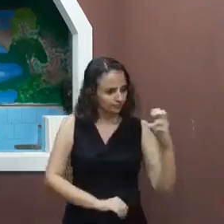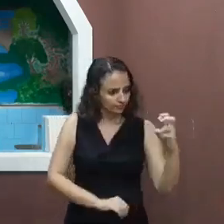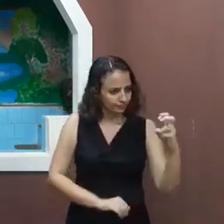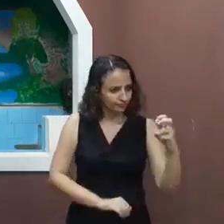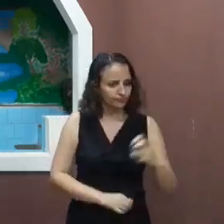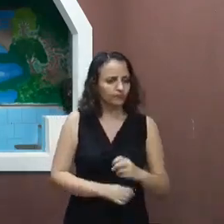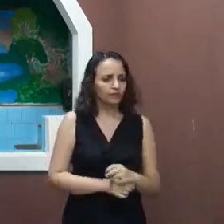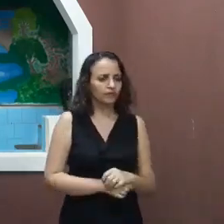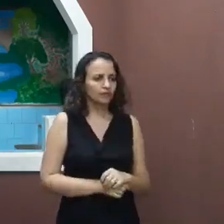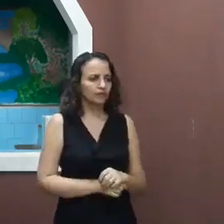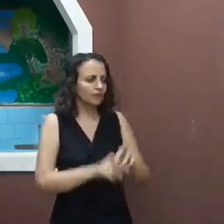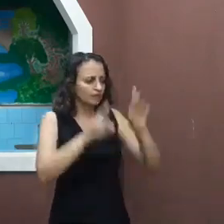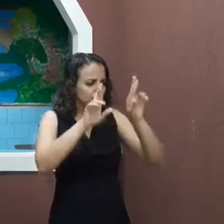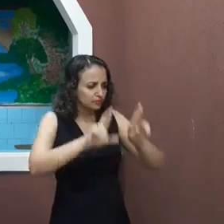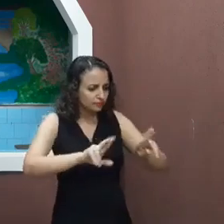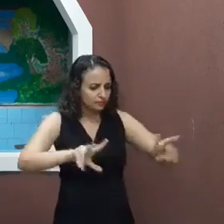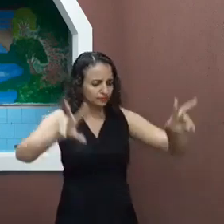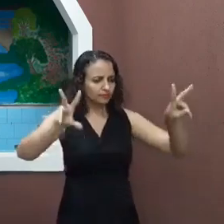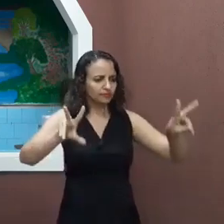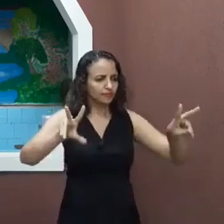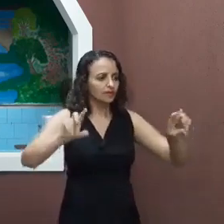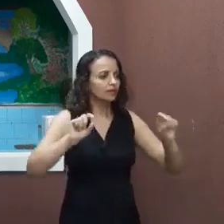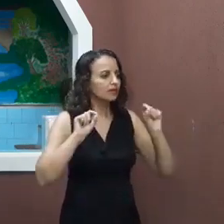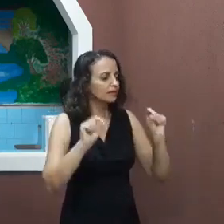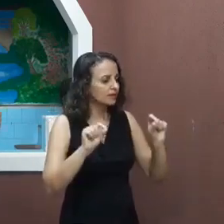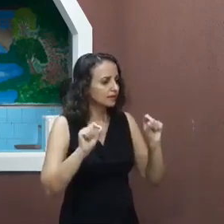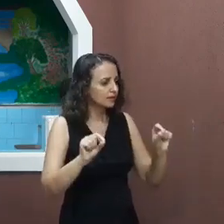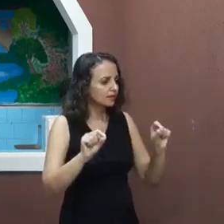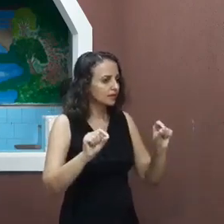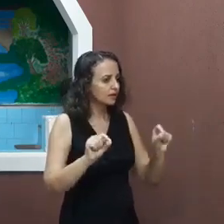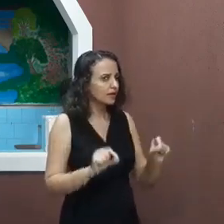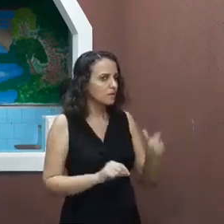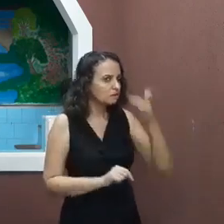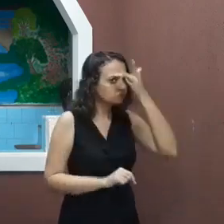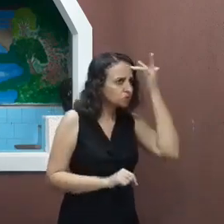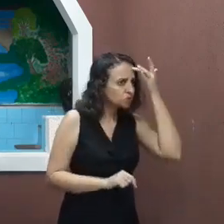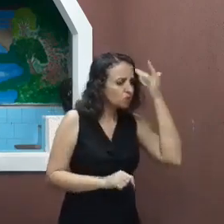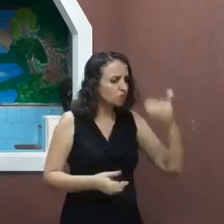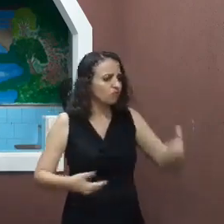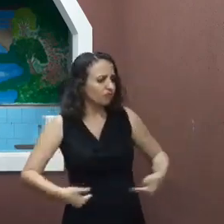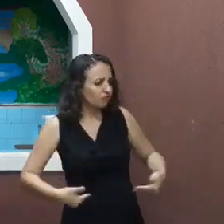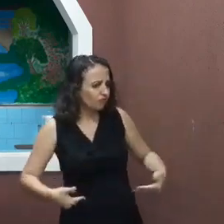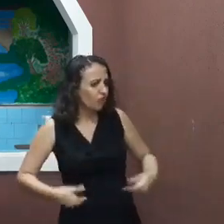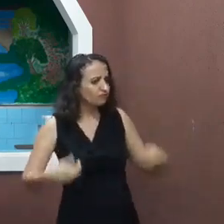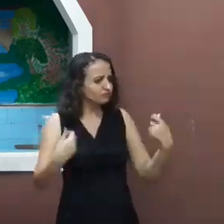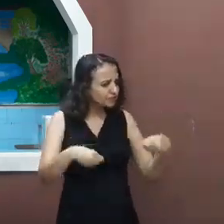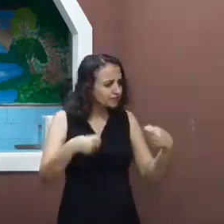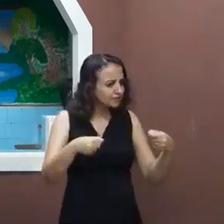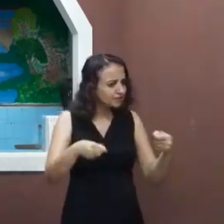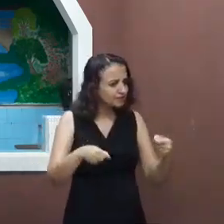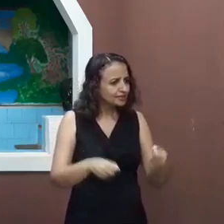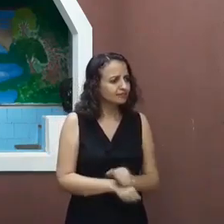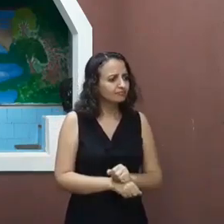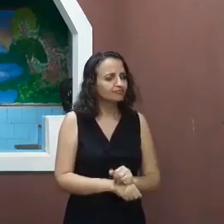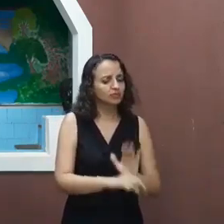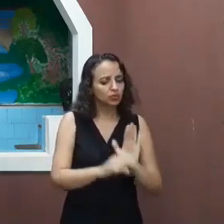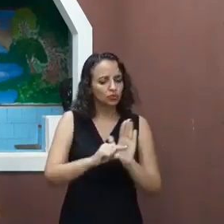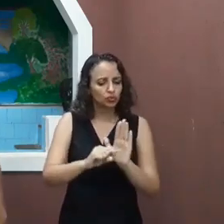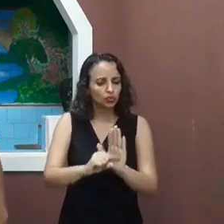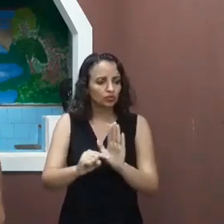A diferença em face dos irmãos necessitados, foi o texto que nós acabamos de